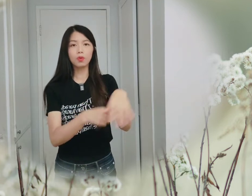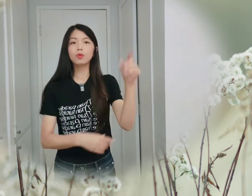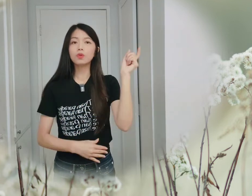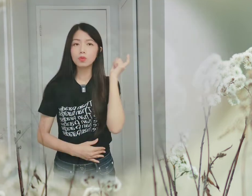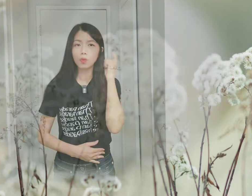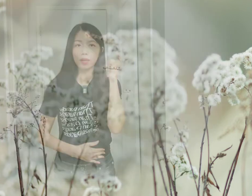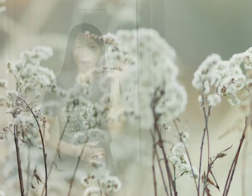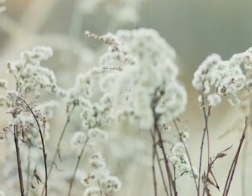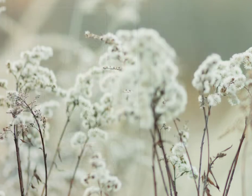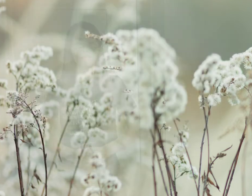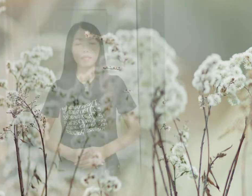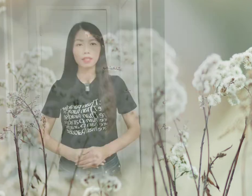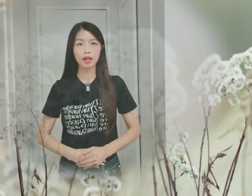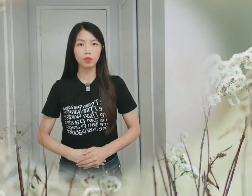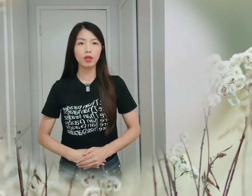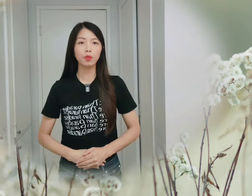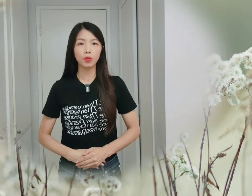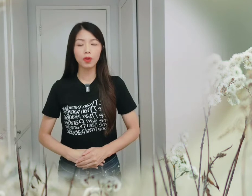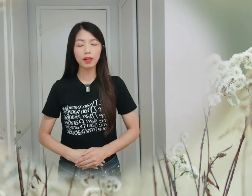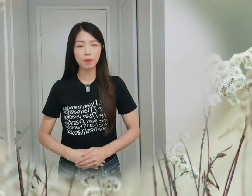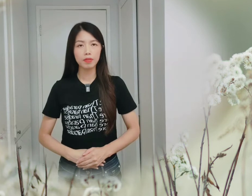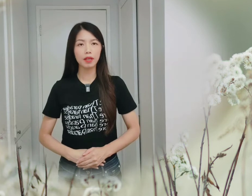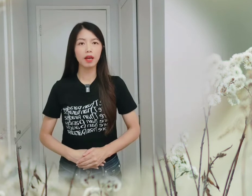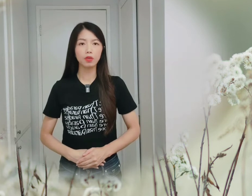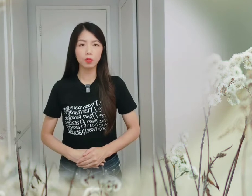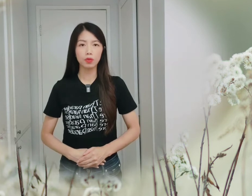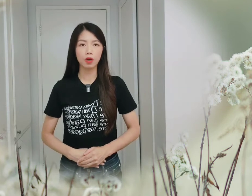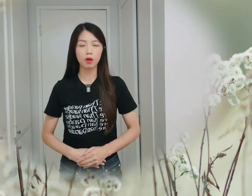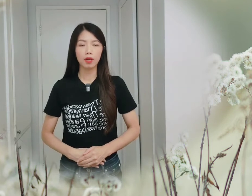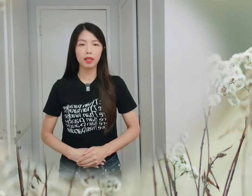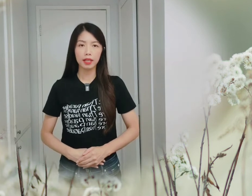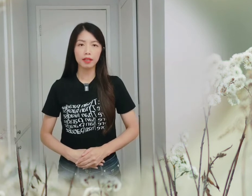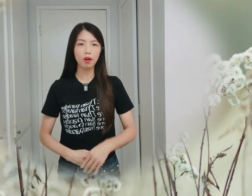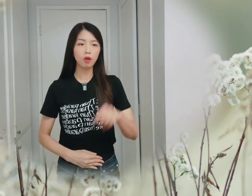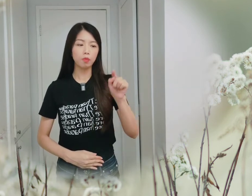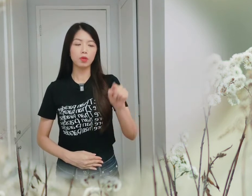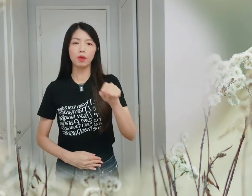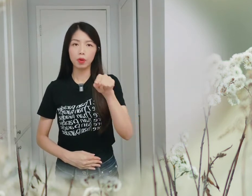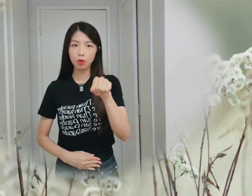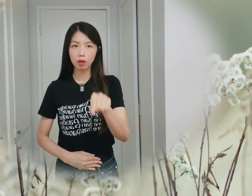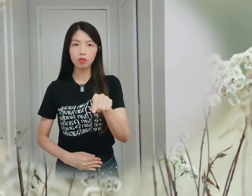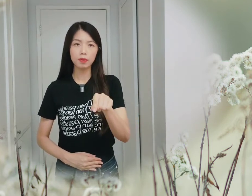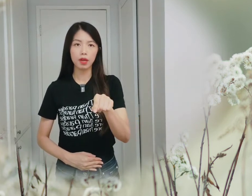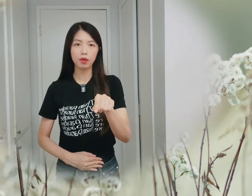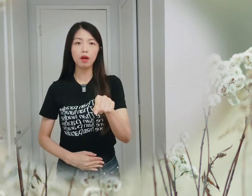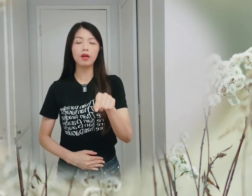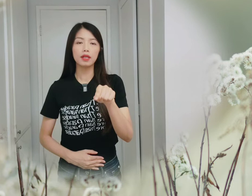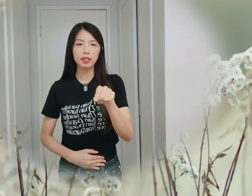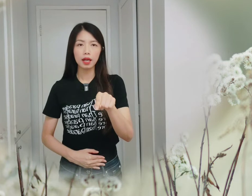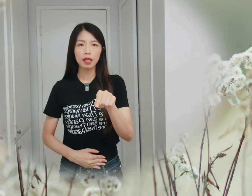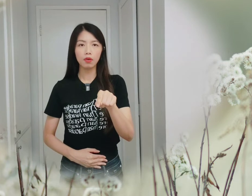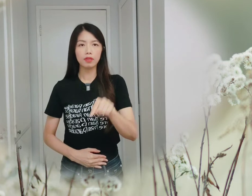종 소리가. 이 시간 우리 모두를 감싸게 하여 주소서. 이는요 검지로 앞에 콕 찍어주시면